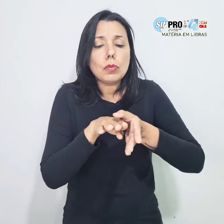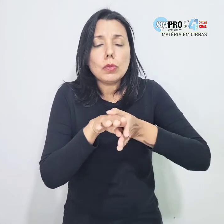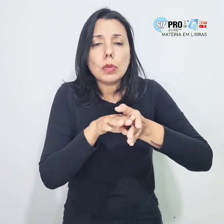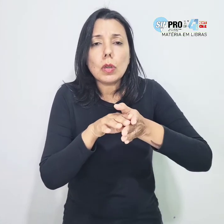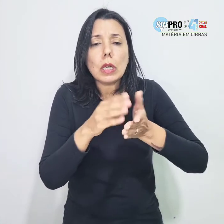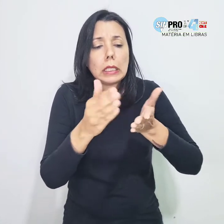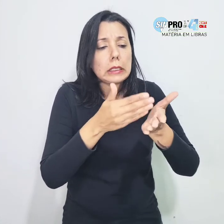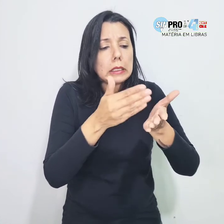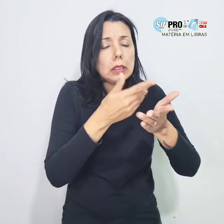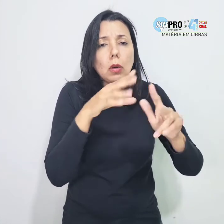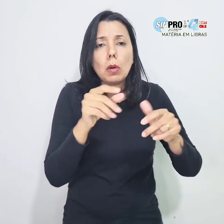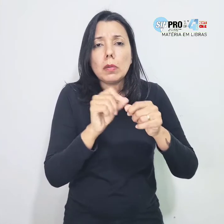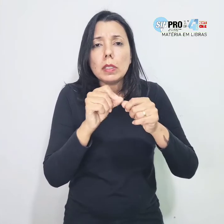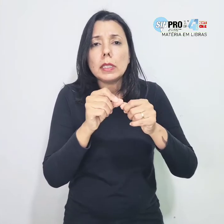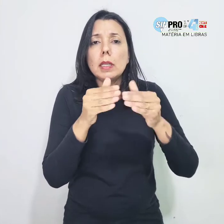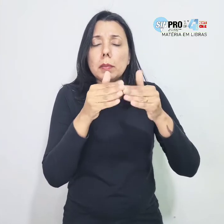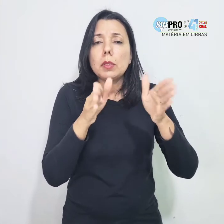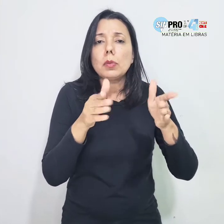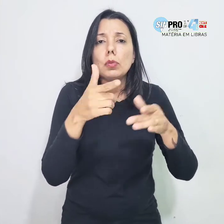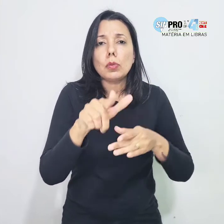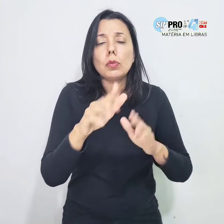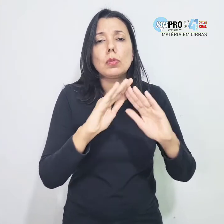deve ser feita a reabertura.